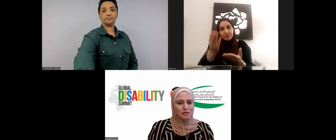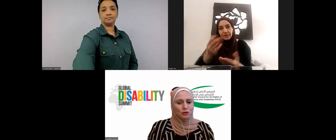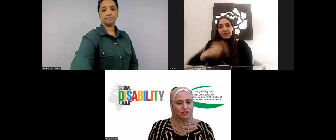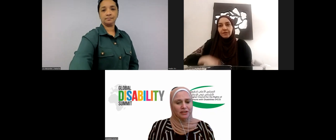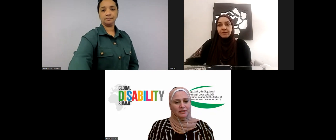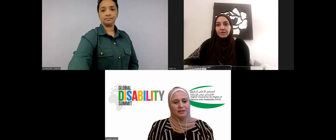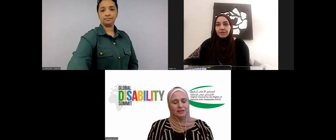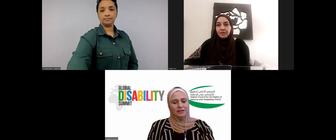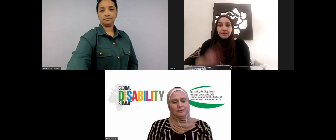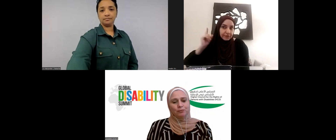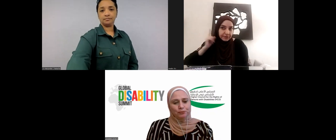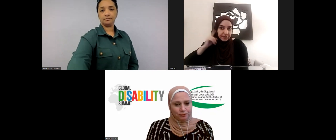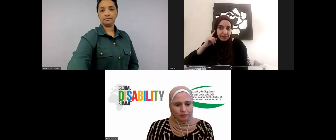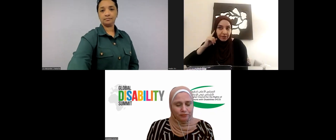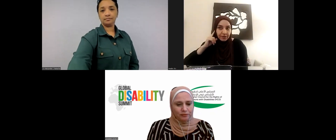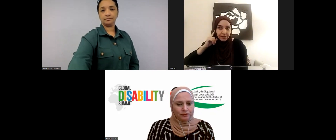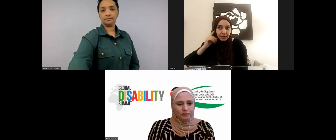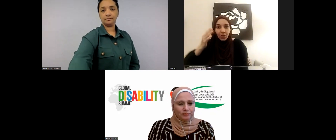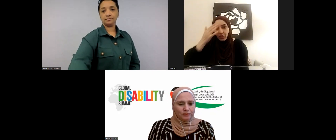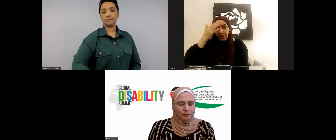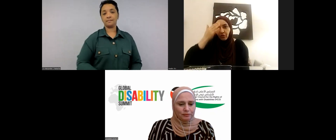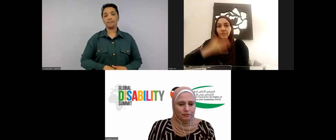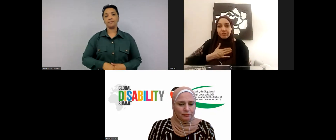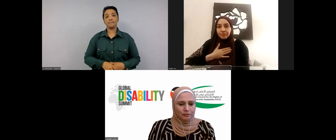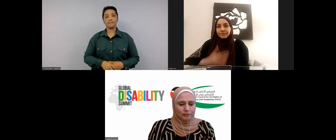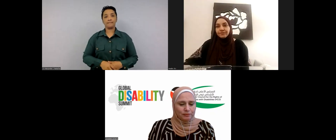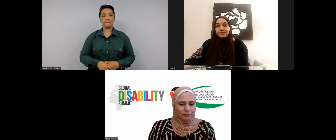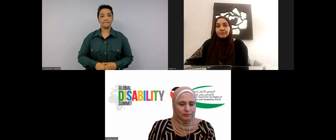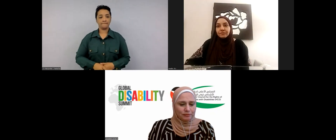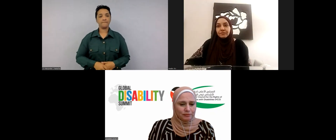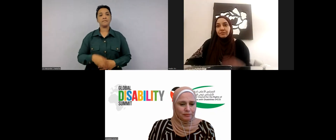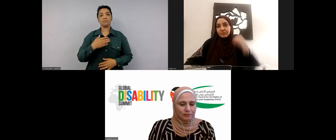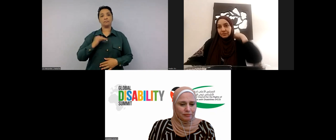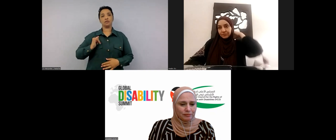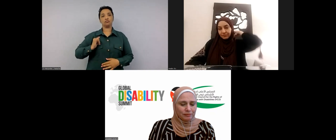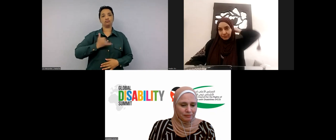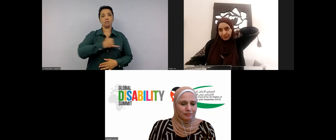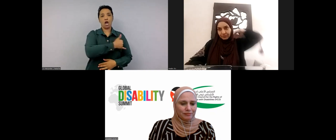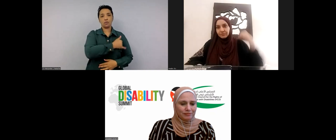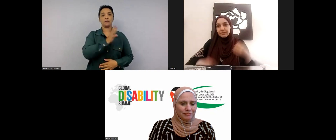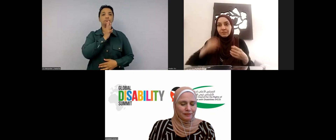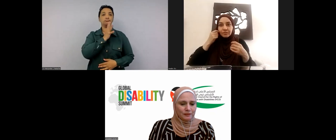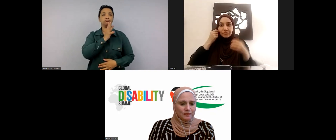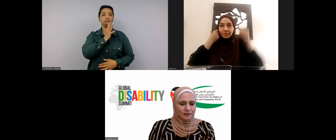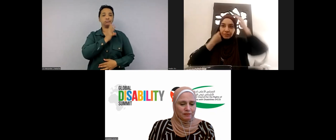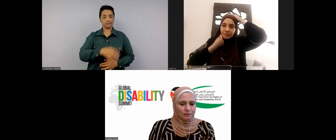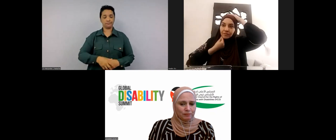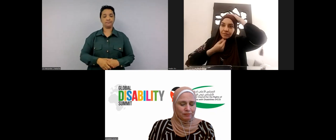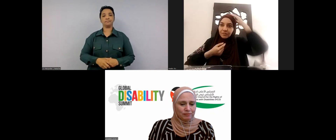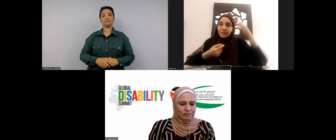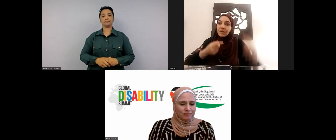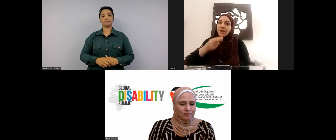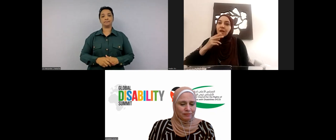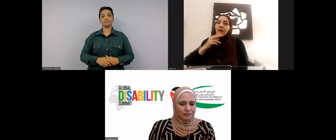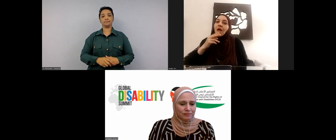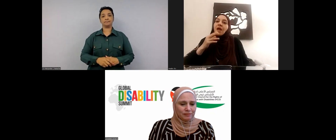Yes, مسموع، تفضل. Okay, thank you. I will speak in Arabic. I prefer to speak in Arabic because many topics has been